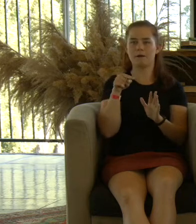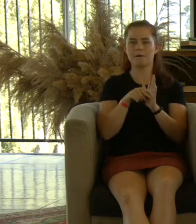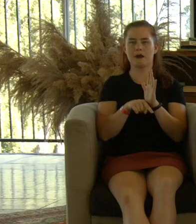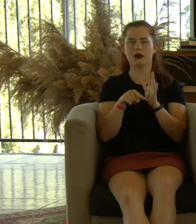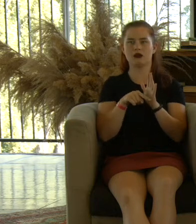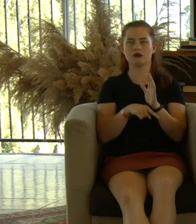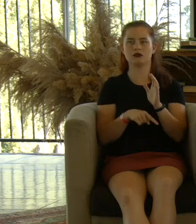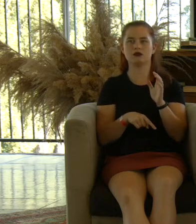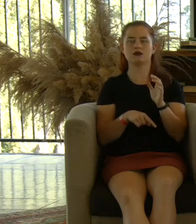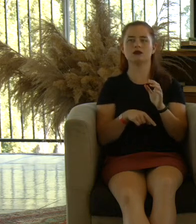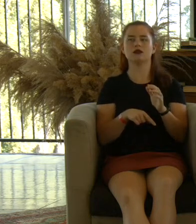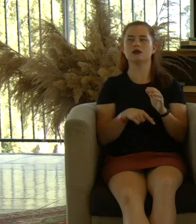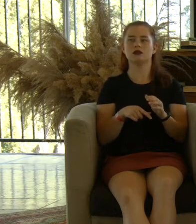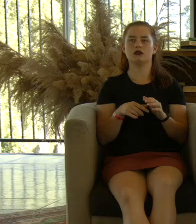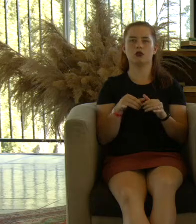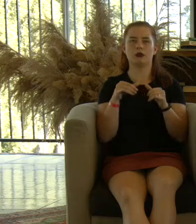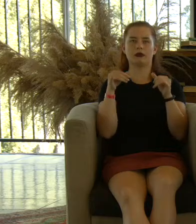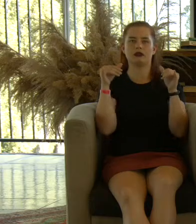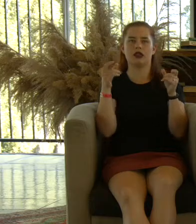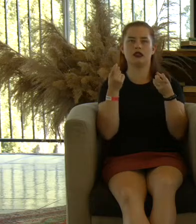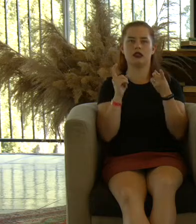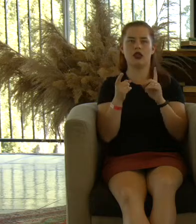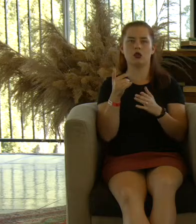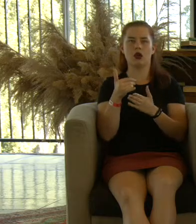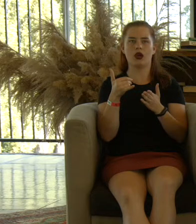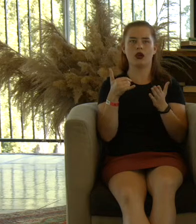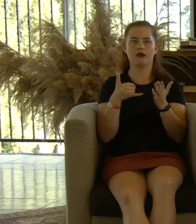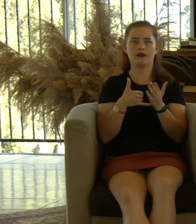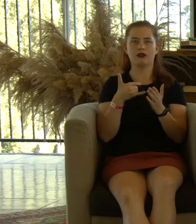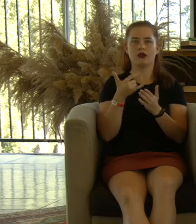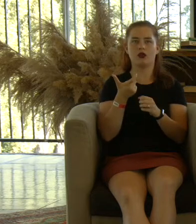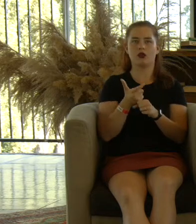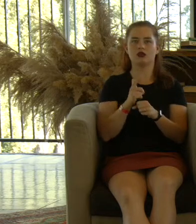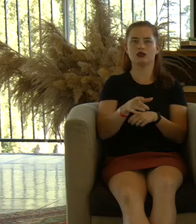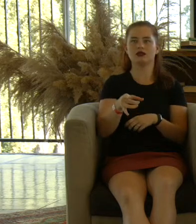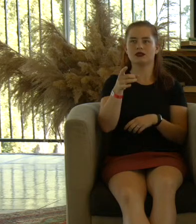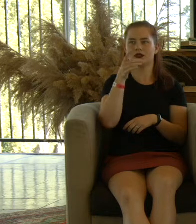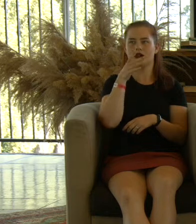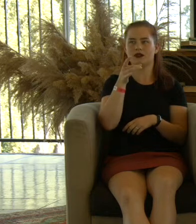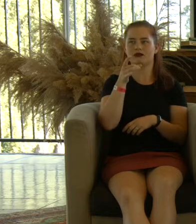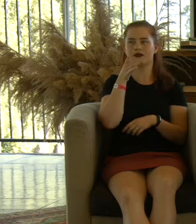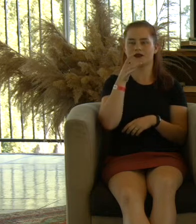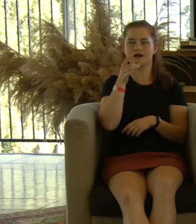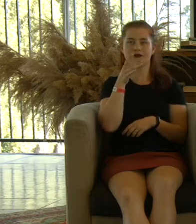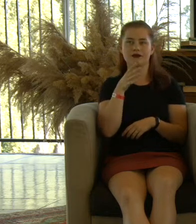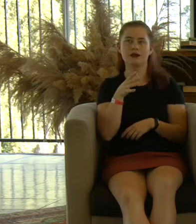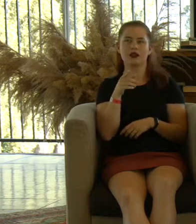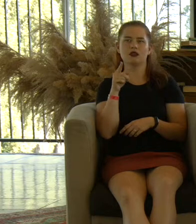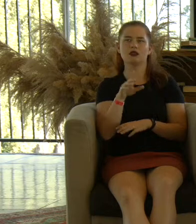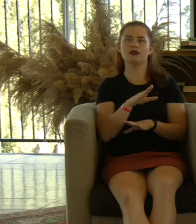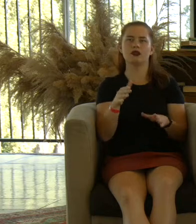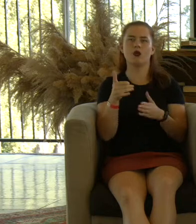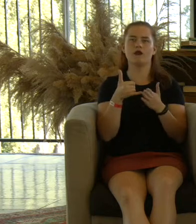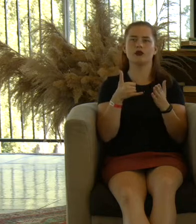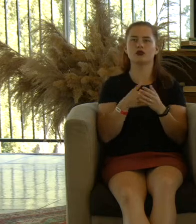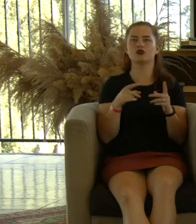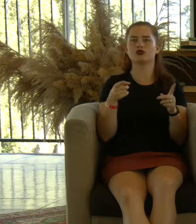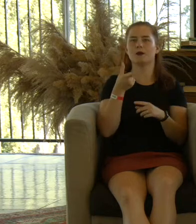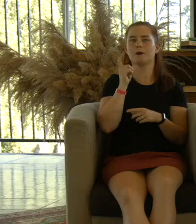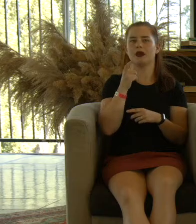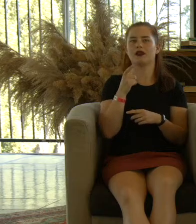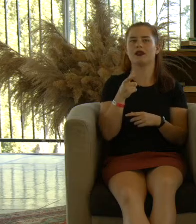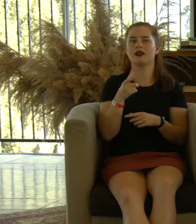всплеска волны натуральных вин, Грузия в мире пользуется большим-большим спросом. Но это вообще не то вино, что пили наши родители в Советском